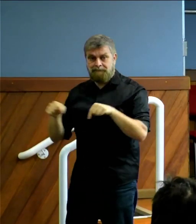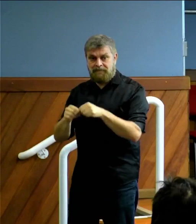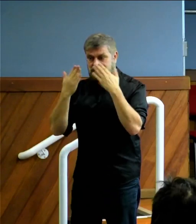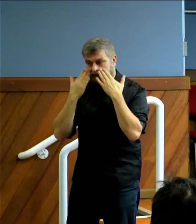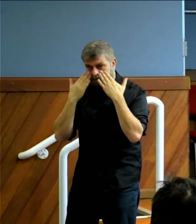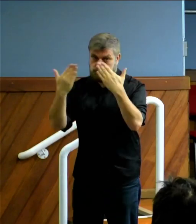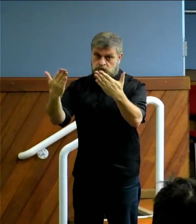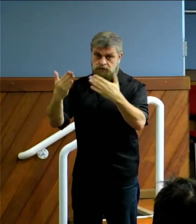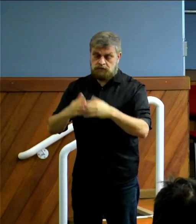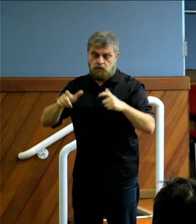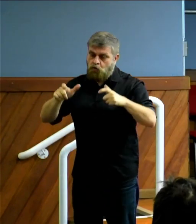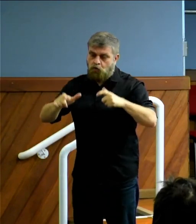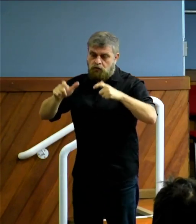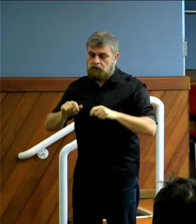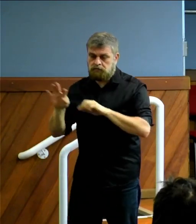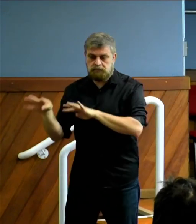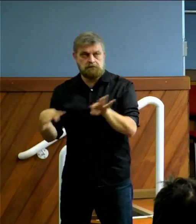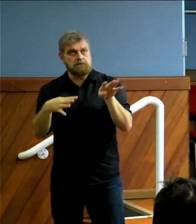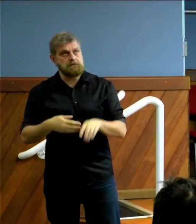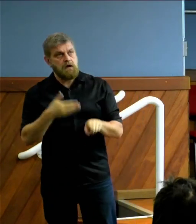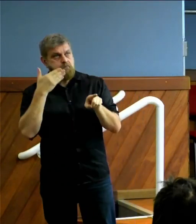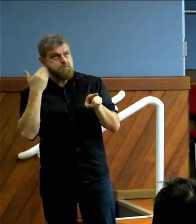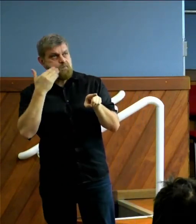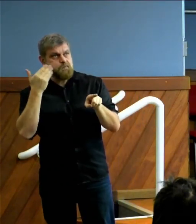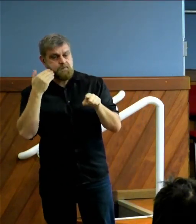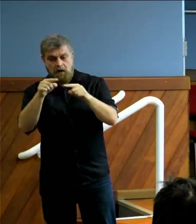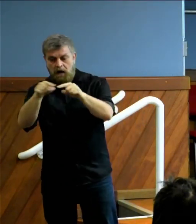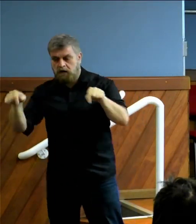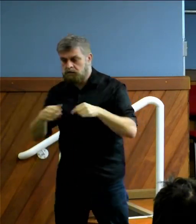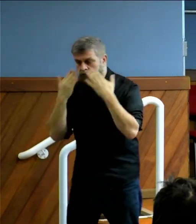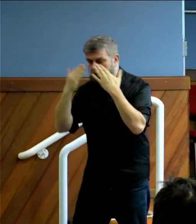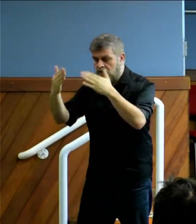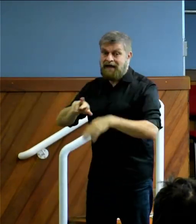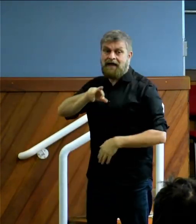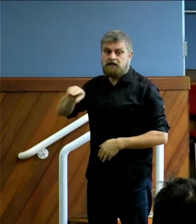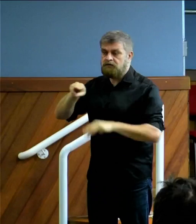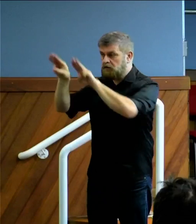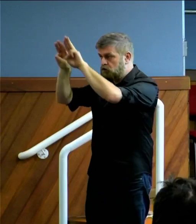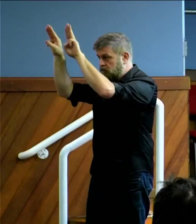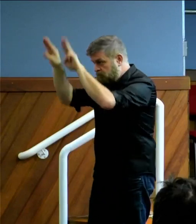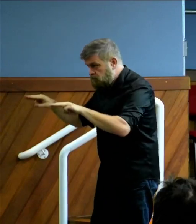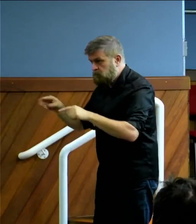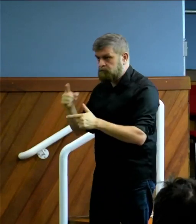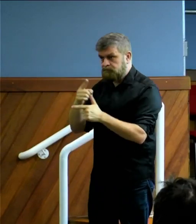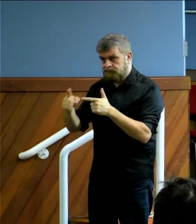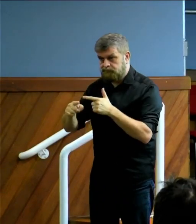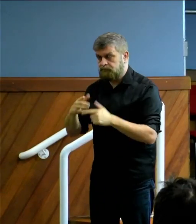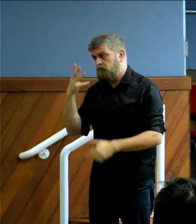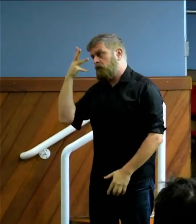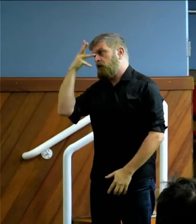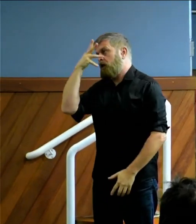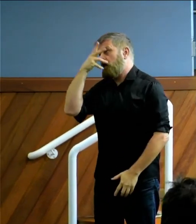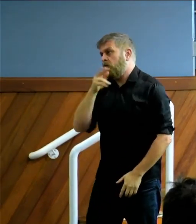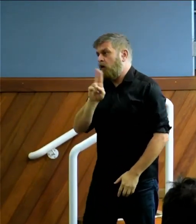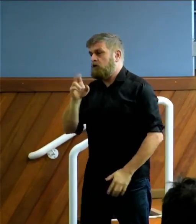Um espaço expositivo, sei lá, você pode chamar o nome que você quiser, mas você não tem um museu. Esse que é o problema. É que é bonito a gente